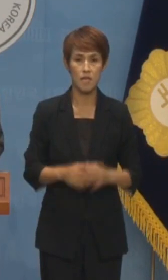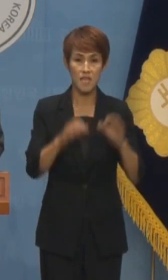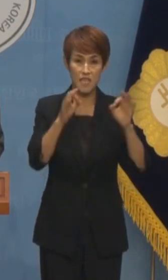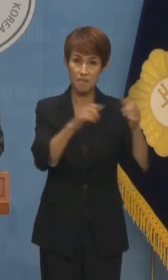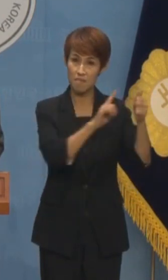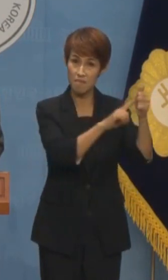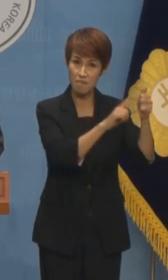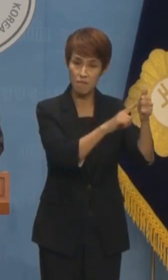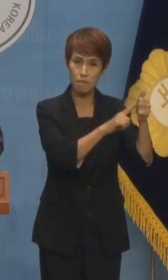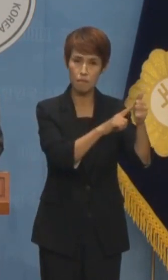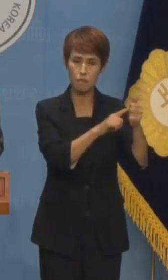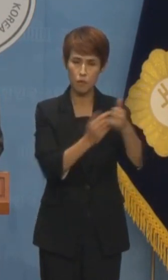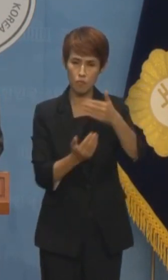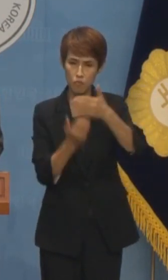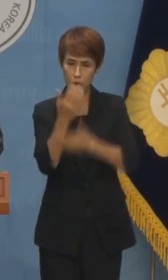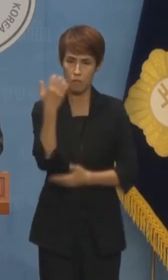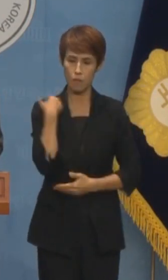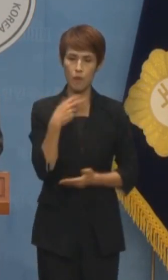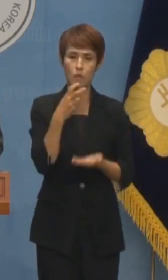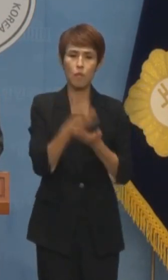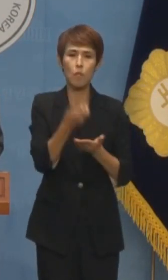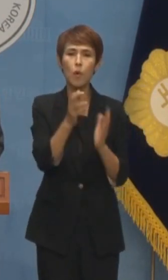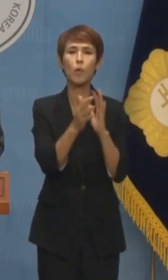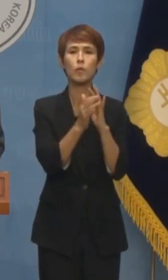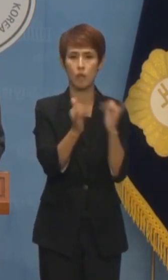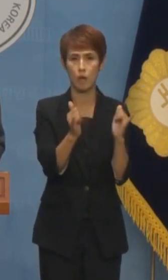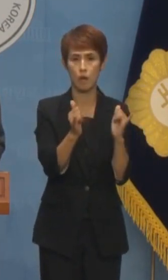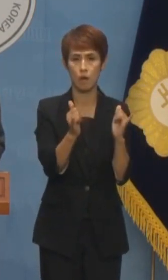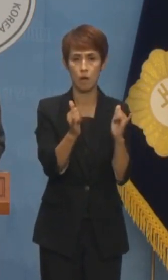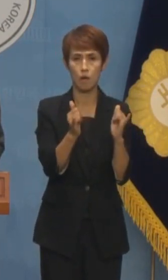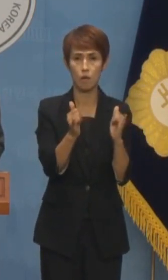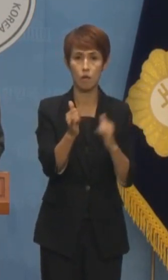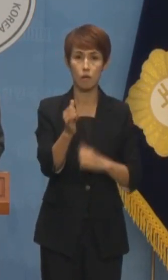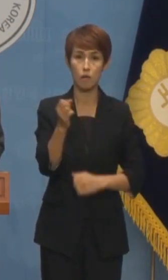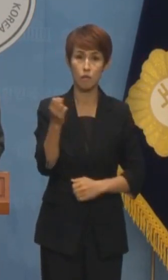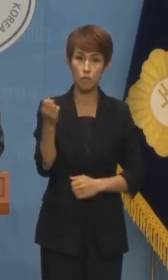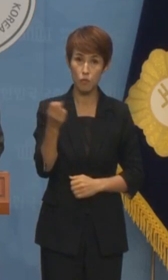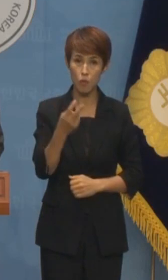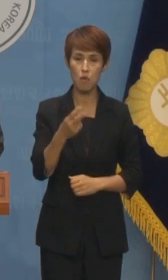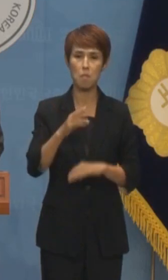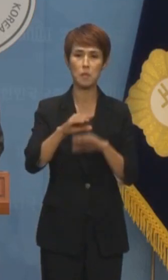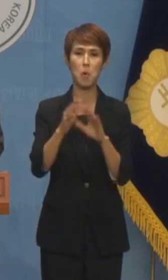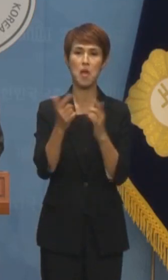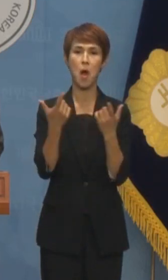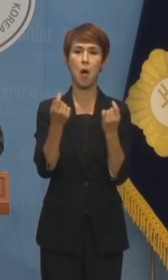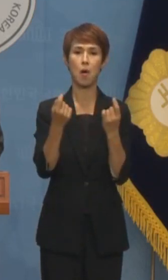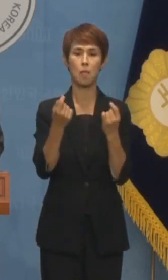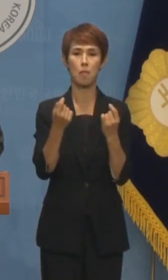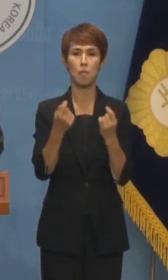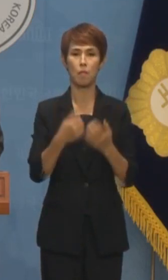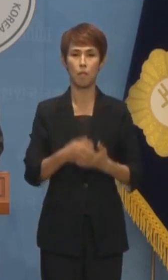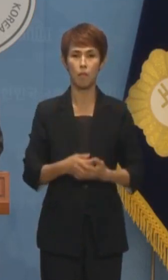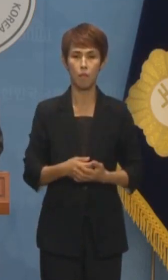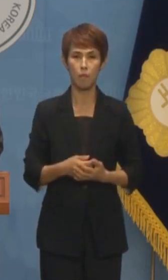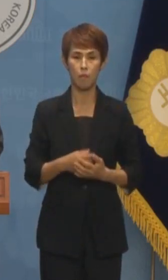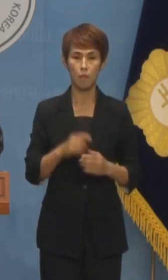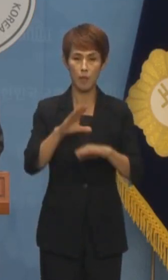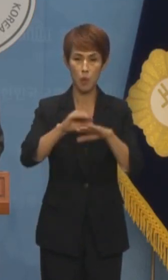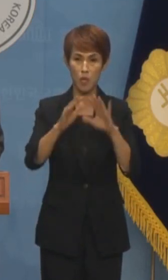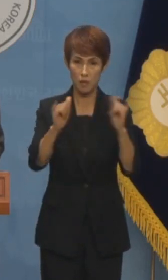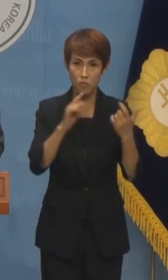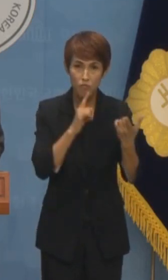변호사는 사건의 변호인, 제보자, 방송인의 1인 3역을 하며 의혹의 불을